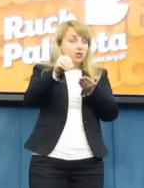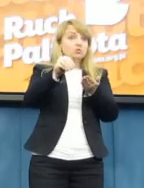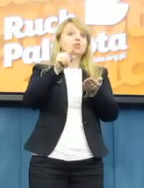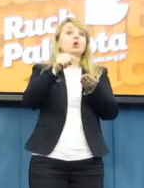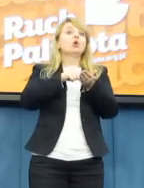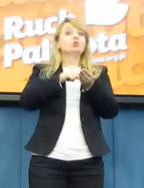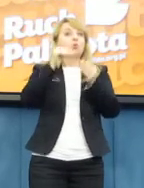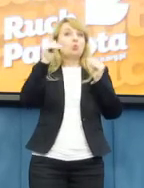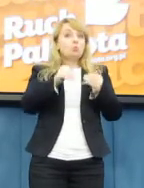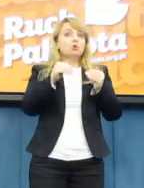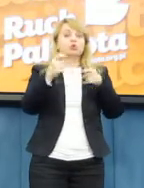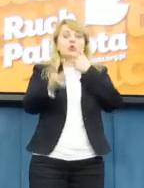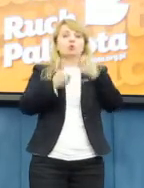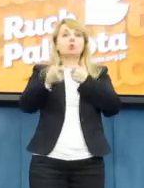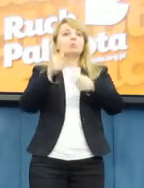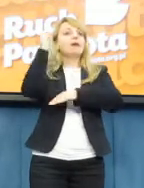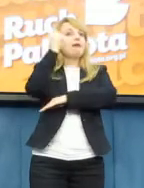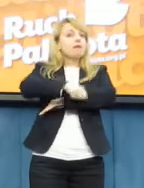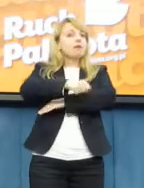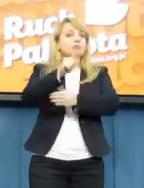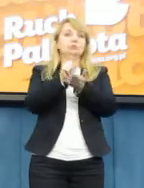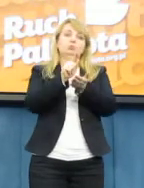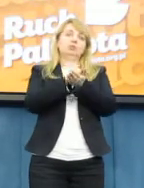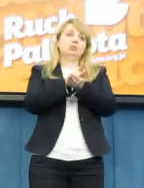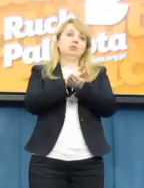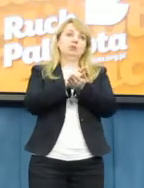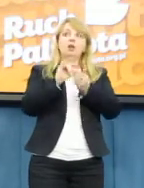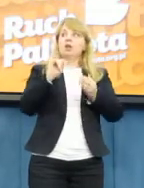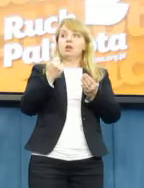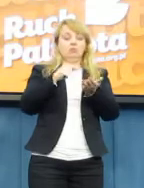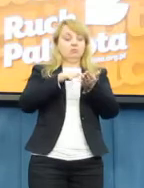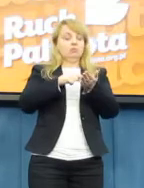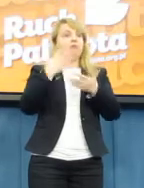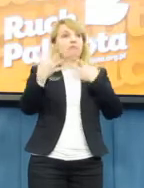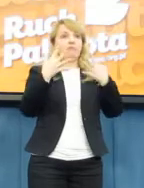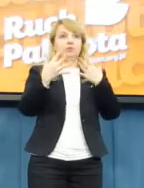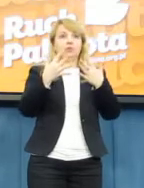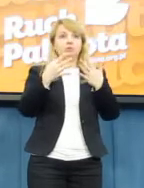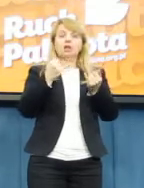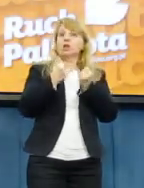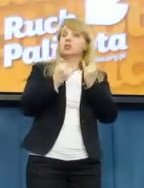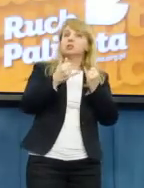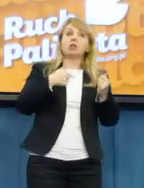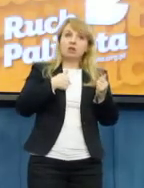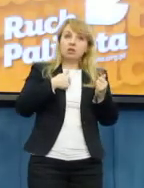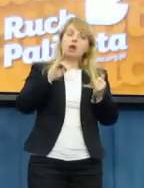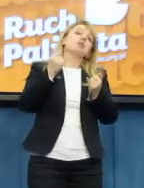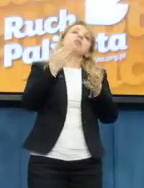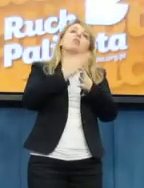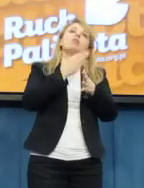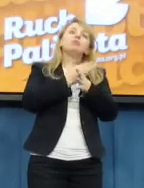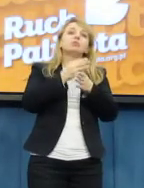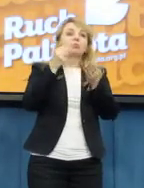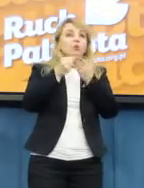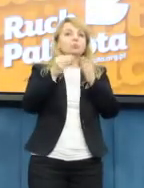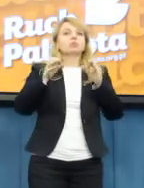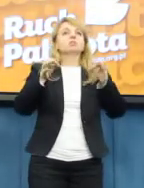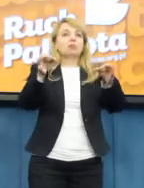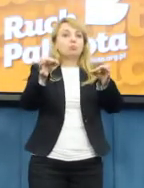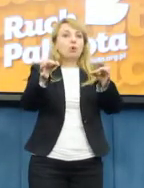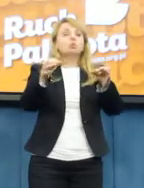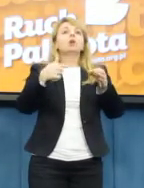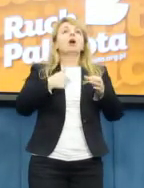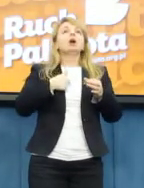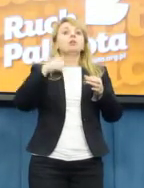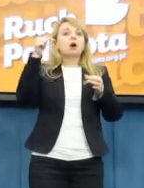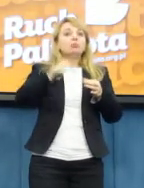mógł nałożyć karny podatek. No jak to ma funkcjonować? No w taki sposób, że jeśli ja jako przedsiębiorca kupię sobie samochód, to wtedy ja będę musiał wykazać, że rzeczywiście